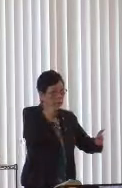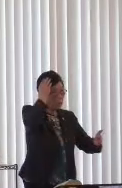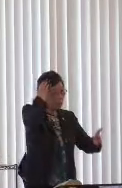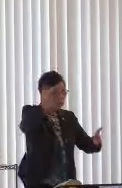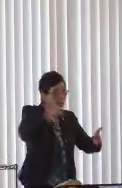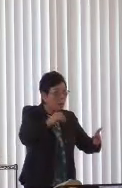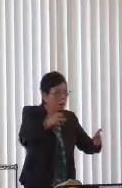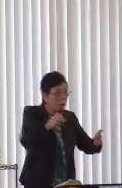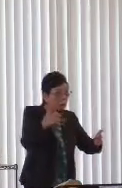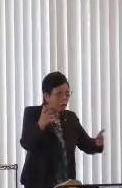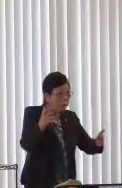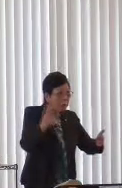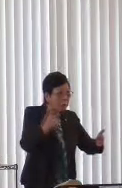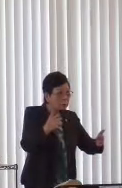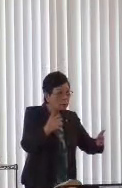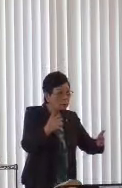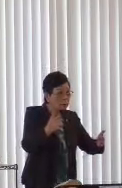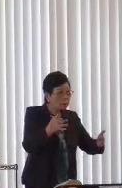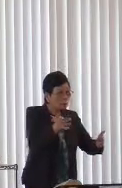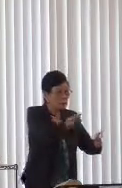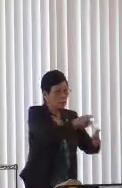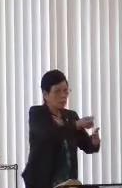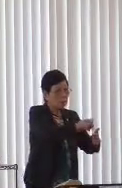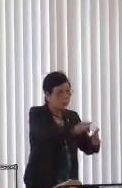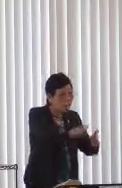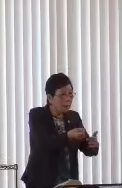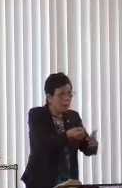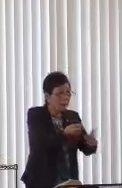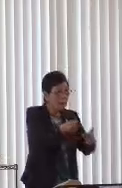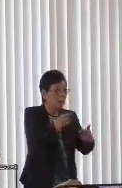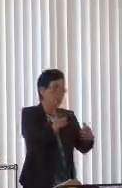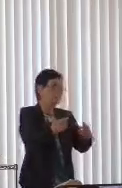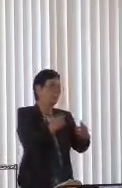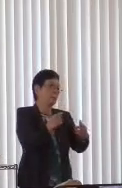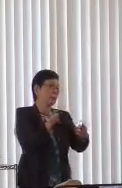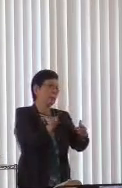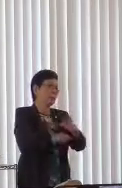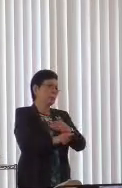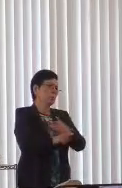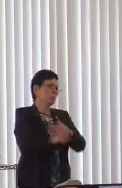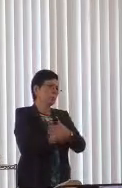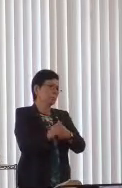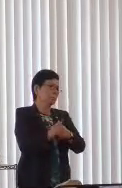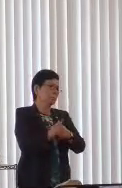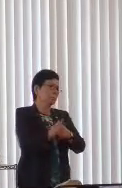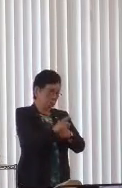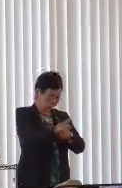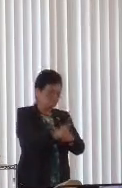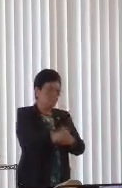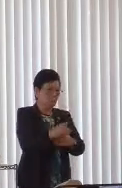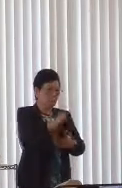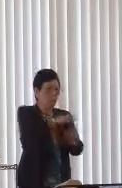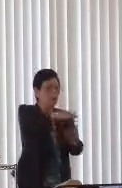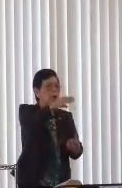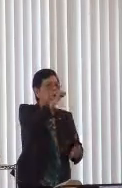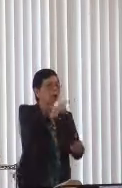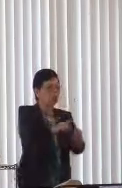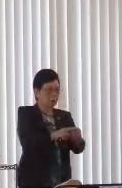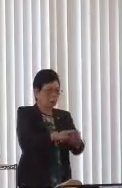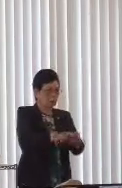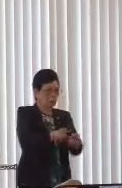の話例えの後、タラントンの例えがあるんですね。これまた今度お話しますけど、有名な例え話、その後